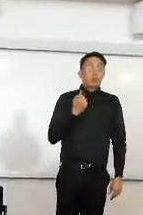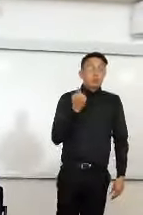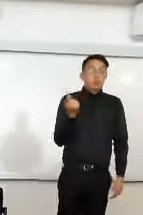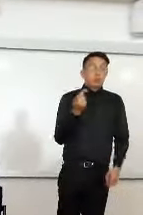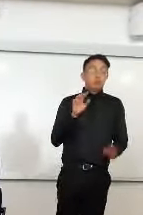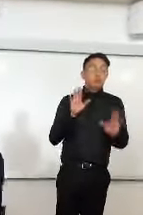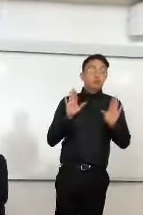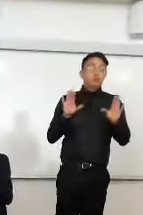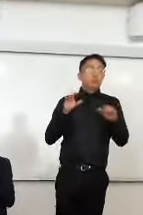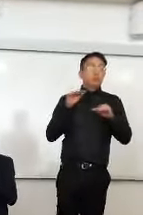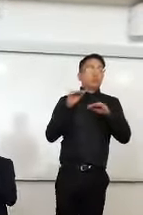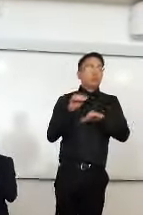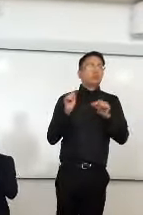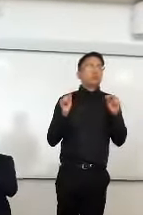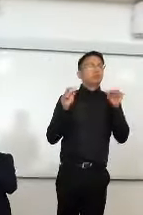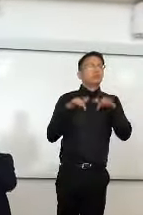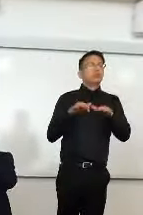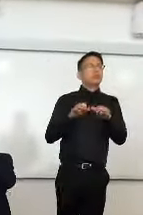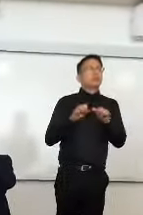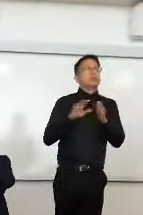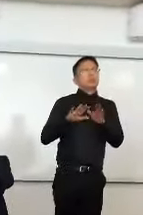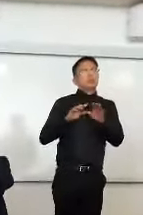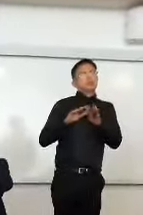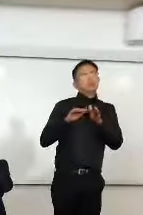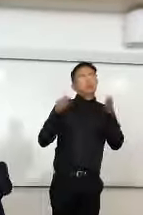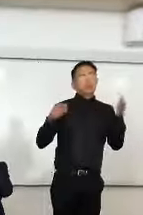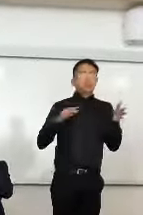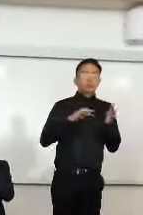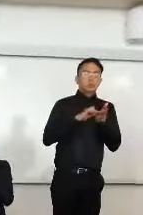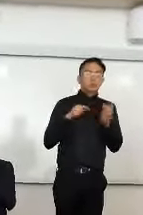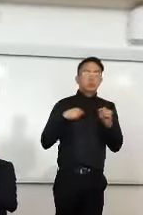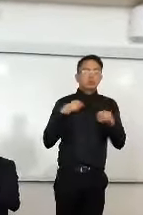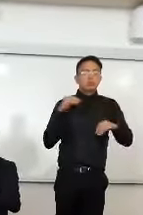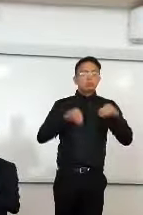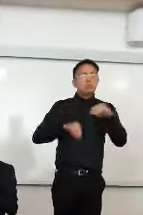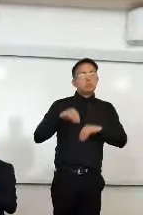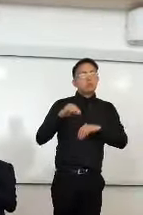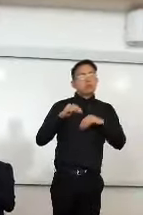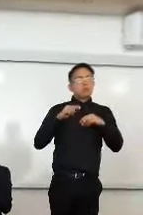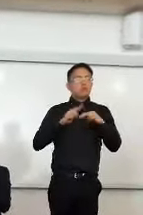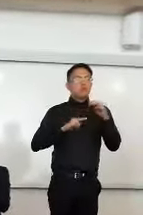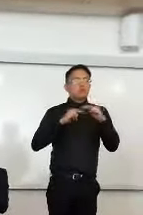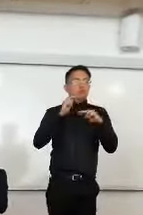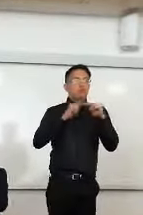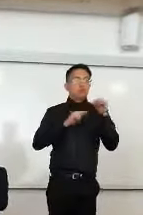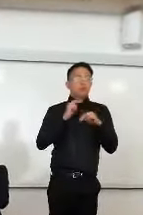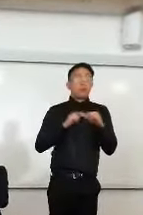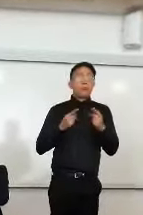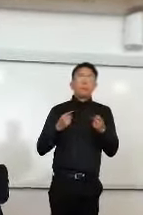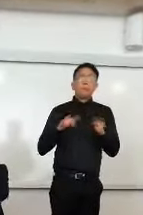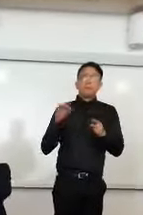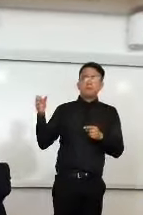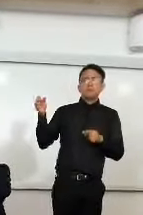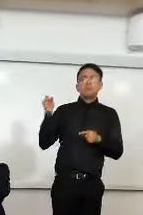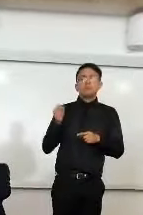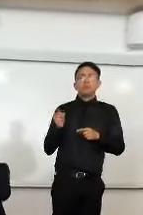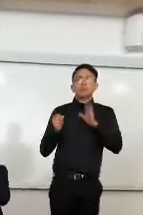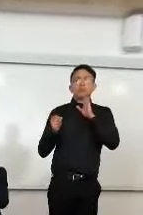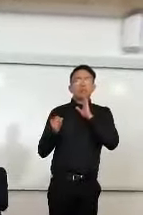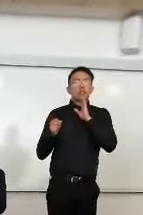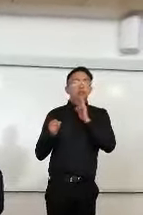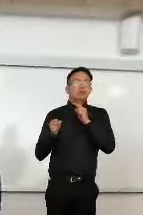participantes en esa mesa técnica para el proceso de construcción, sino que también fueron invitados otros actores